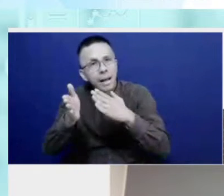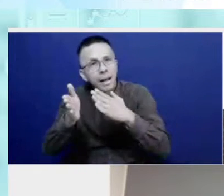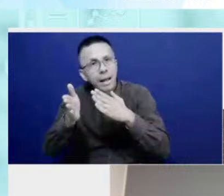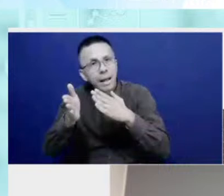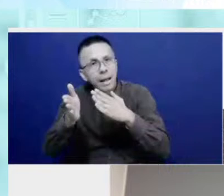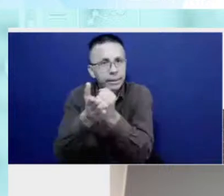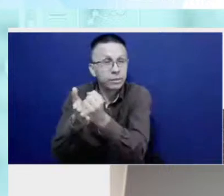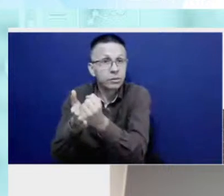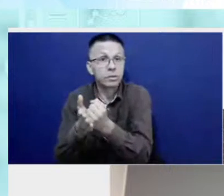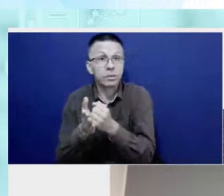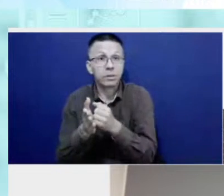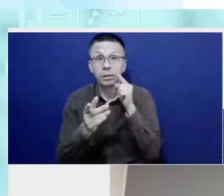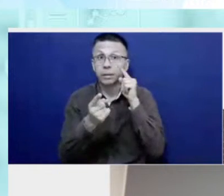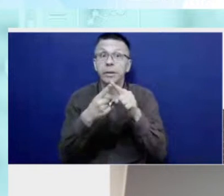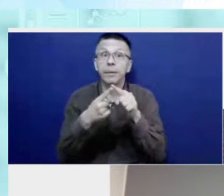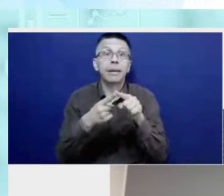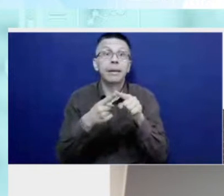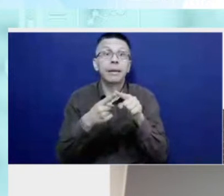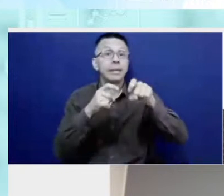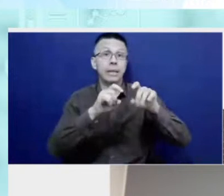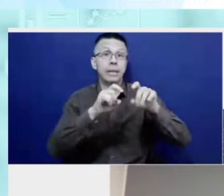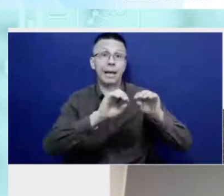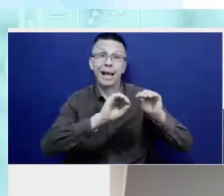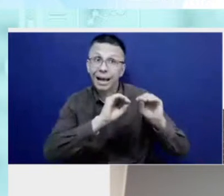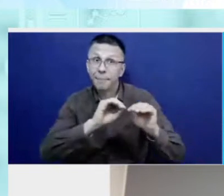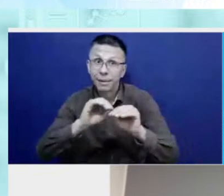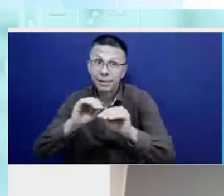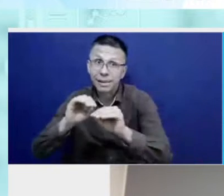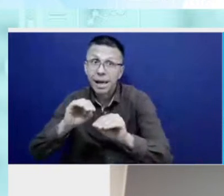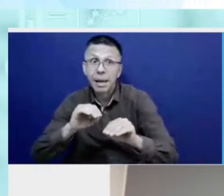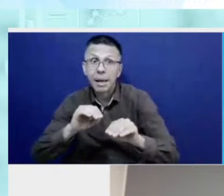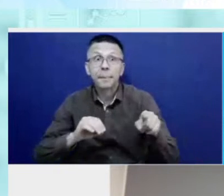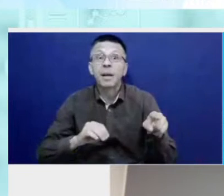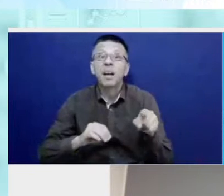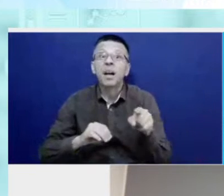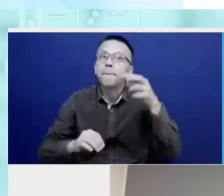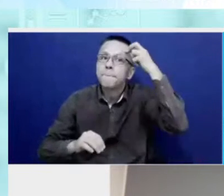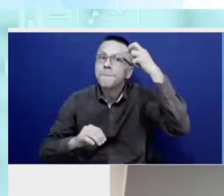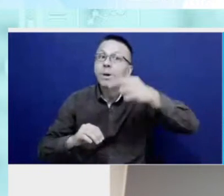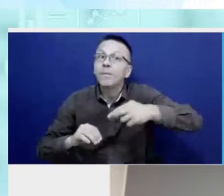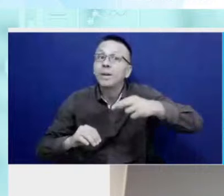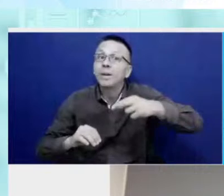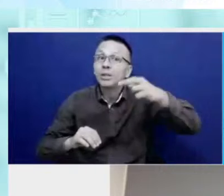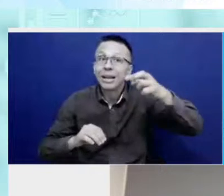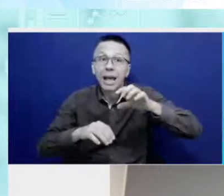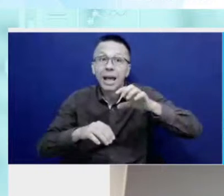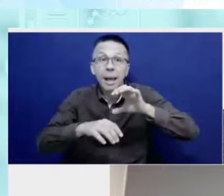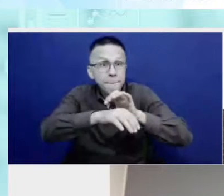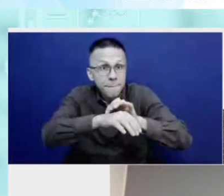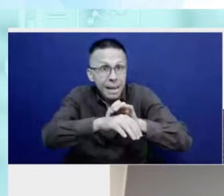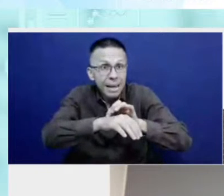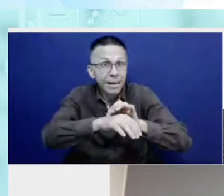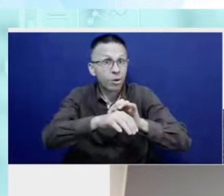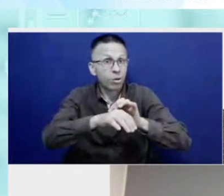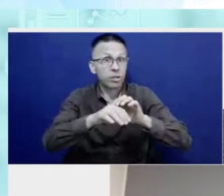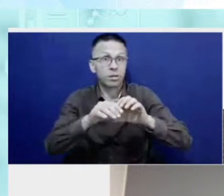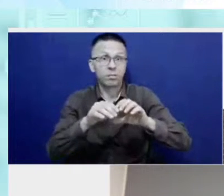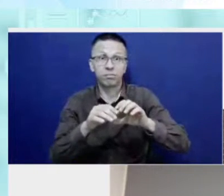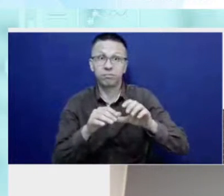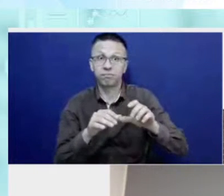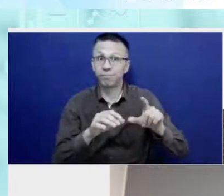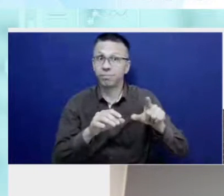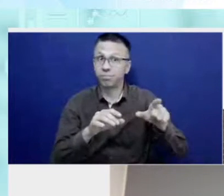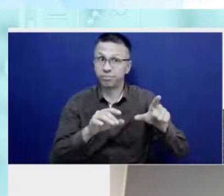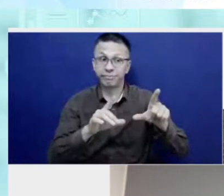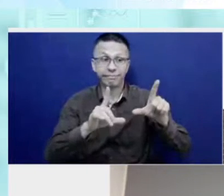insistiendo en la capacitación. Necesitamos más profesionales en salud debidamente certificados en